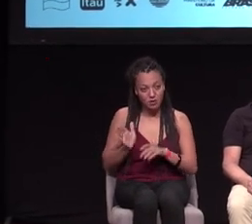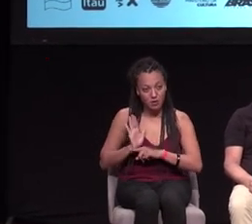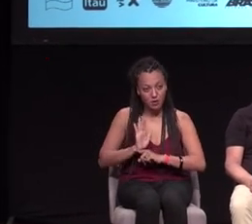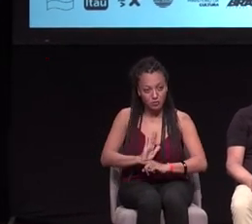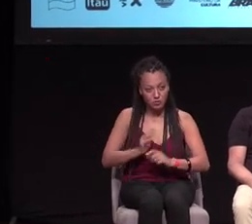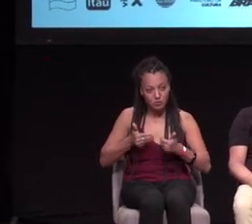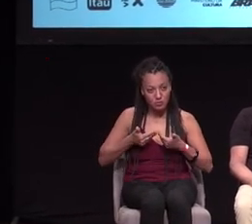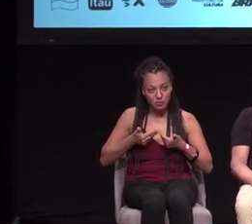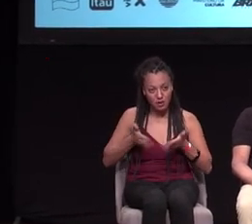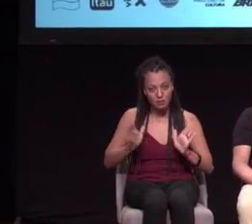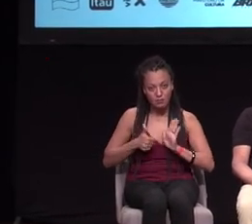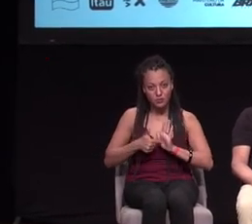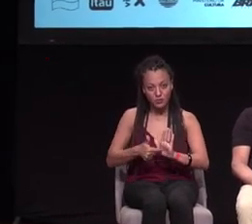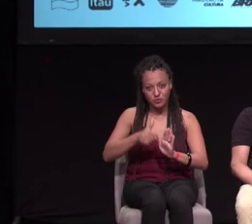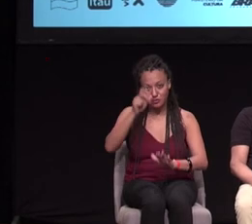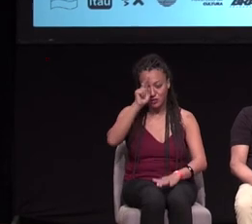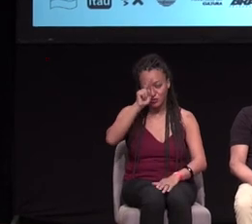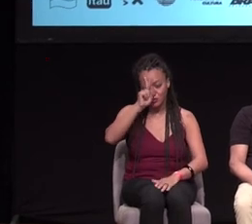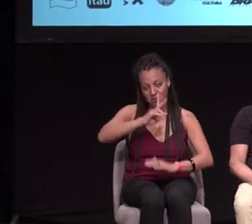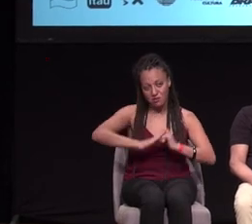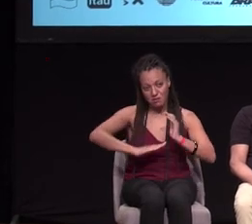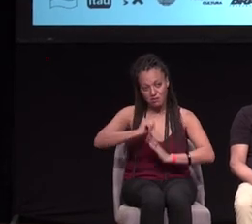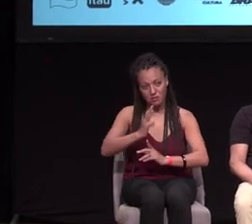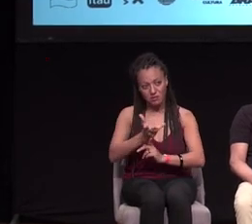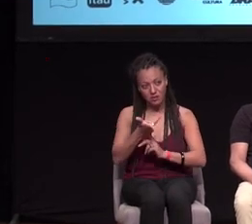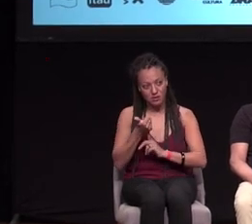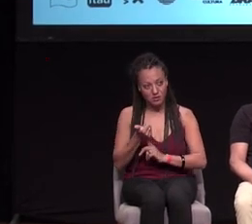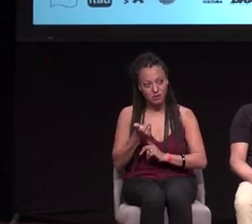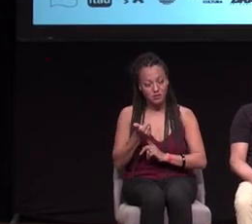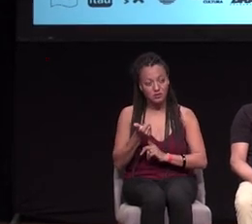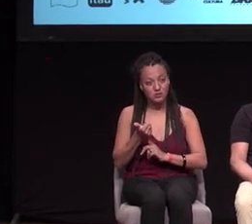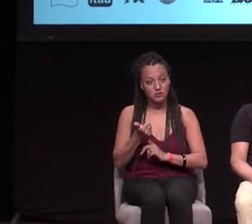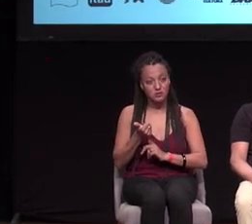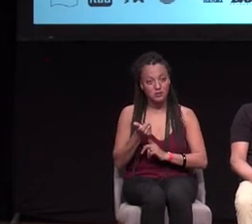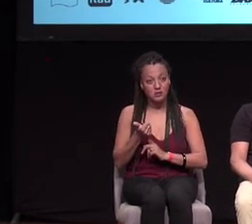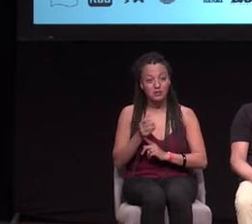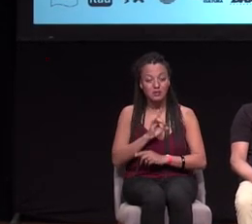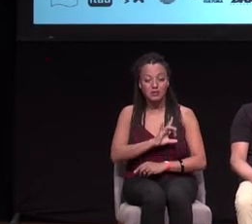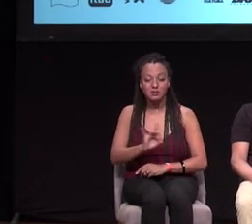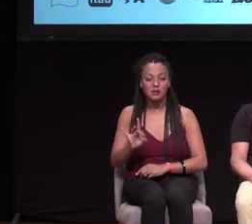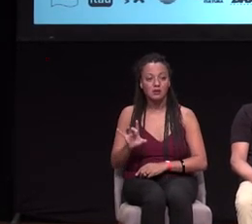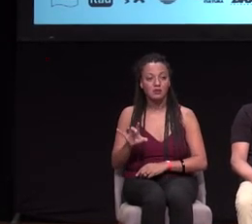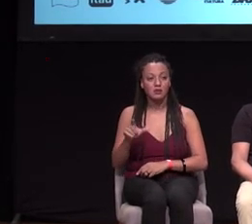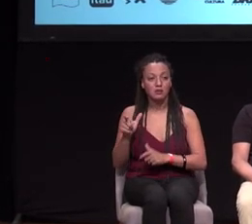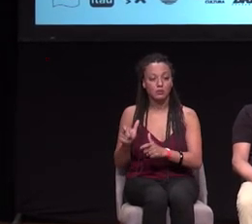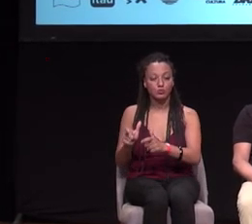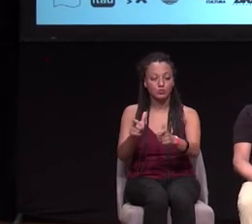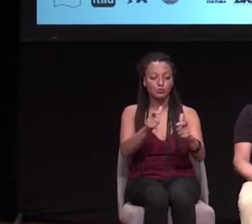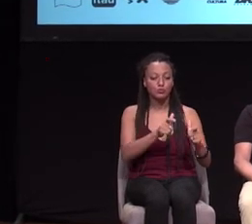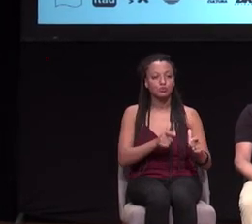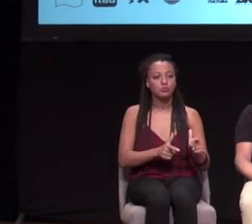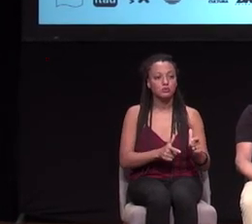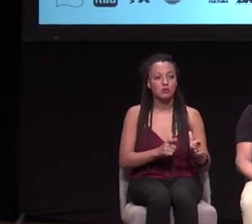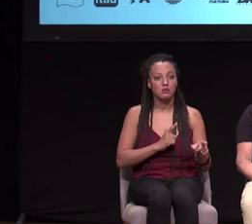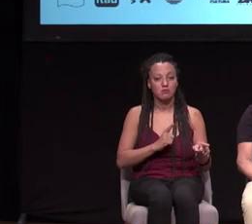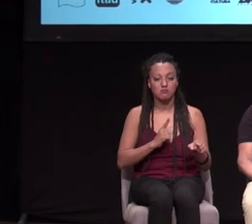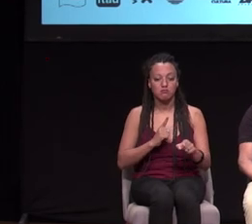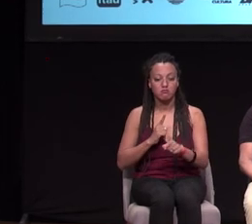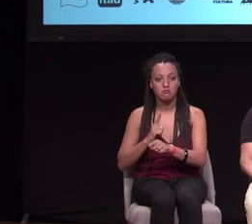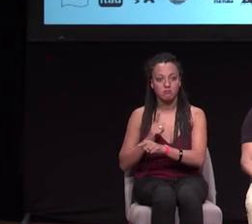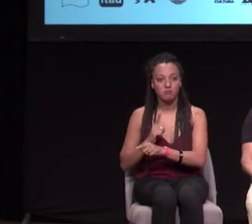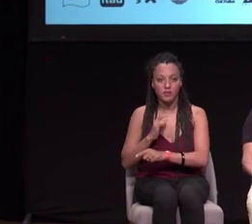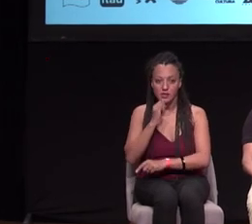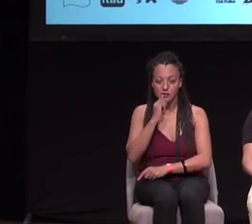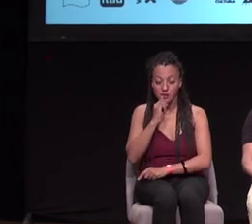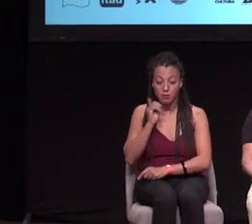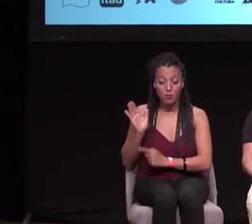artes e as ações que acontecem de fato nas localidades né pra trazer esses novos elementos e fala